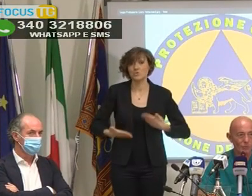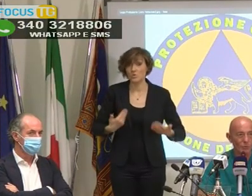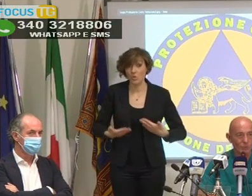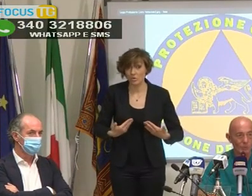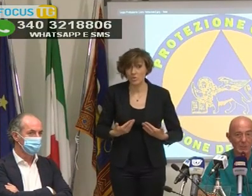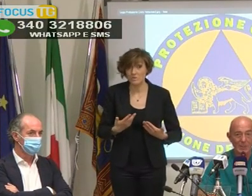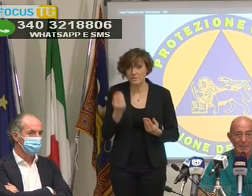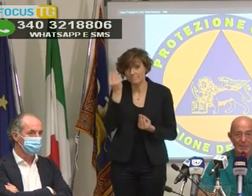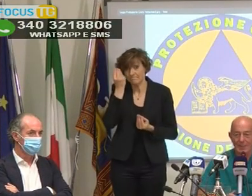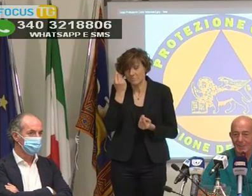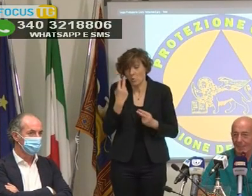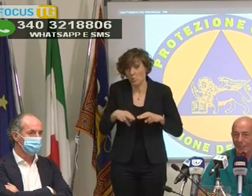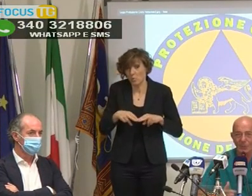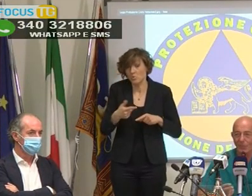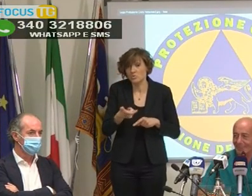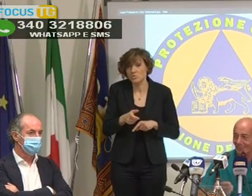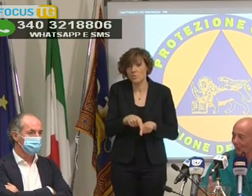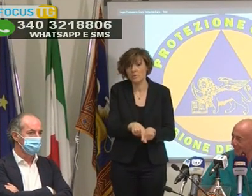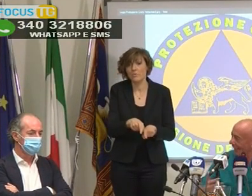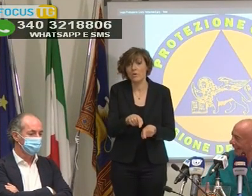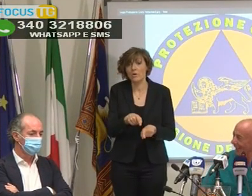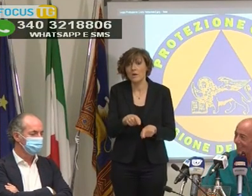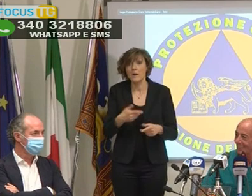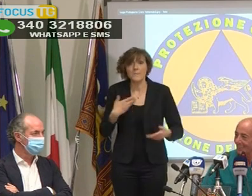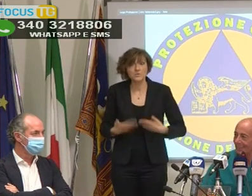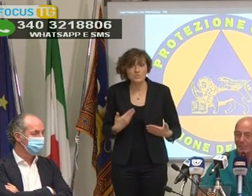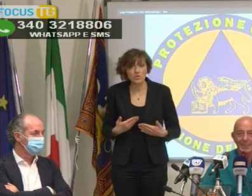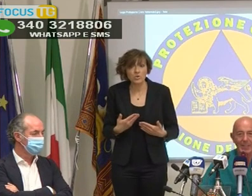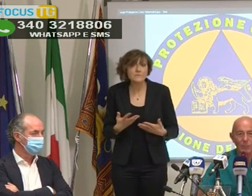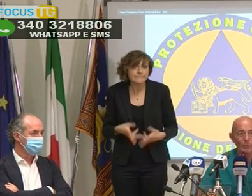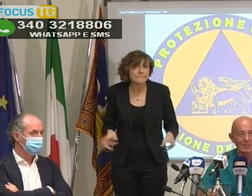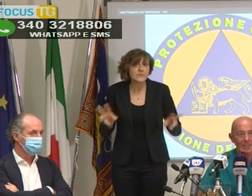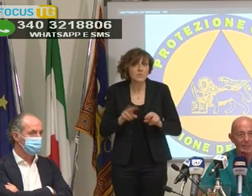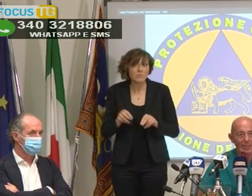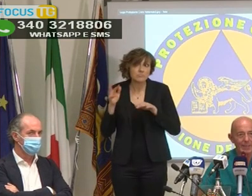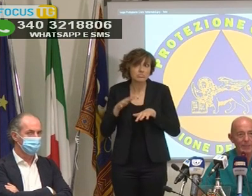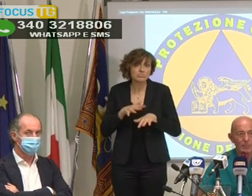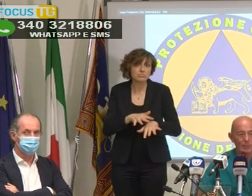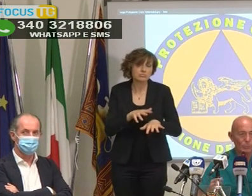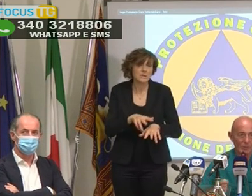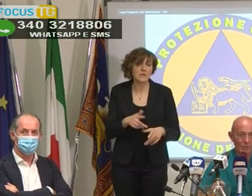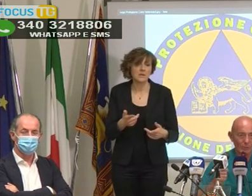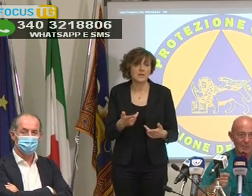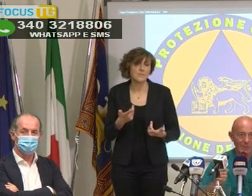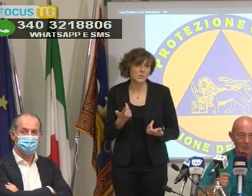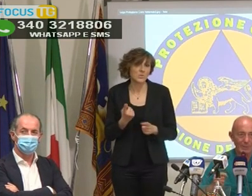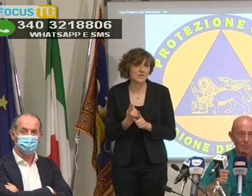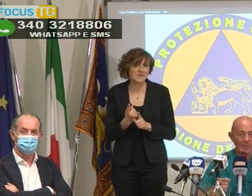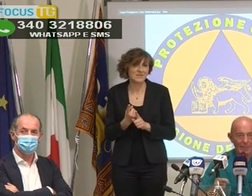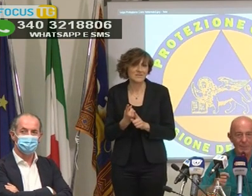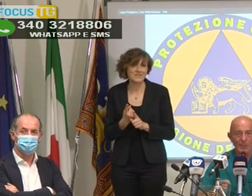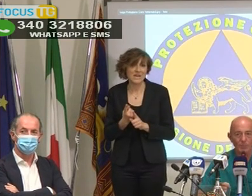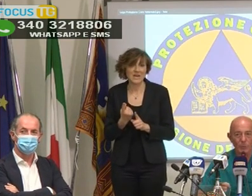perché i pronto soccorsi hanno ripreso ad avere affluenza elevata, per cui con la